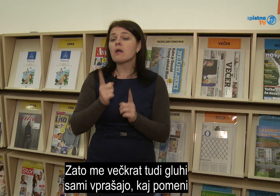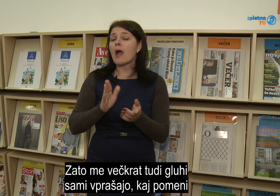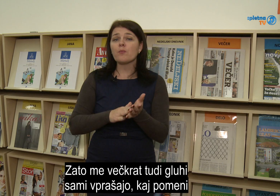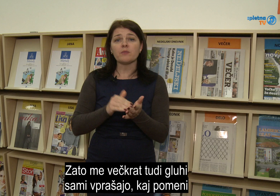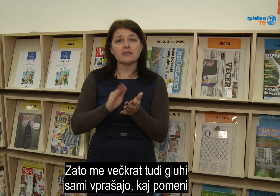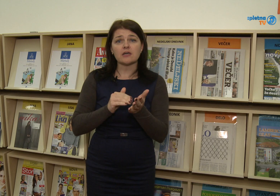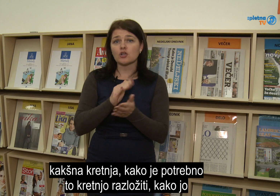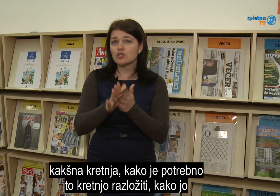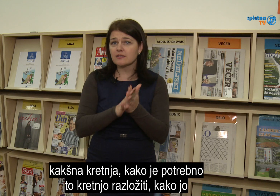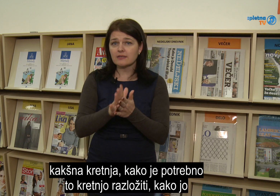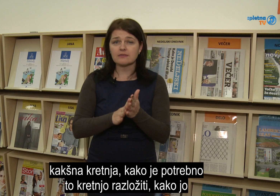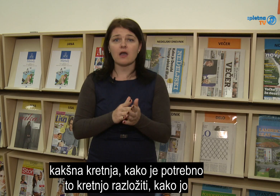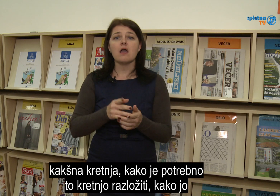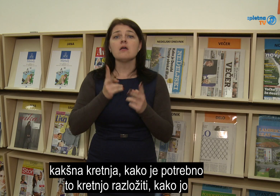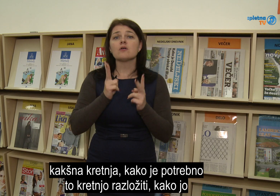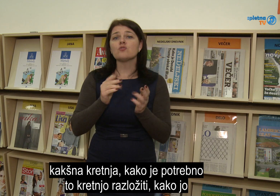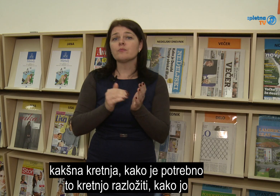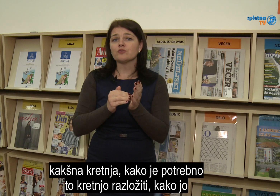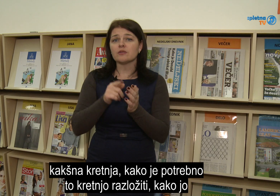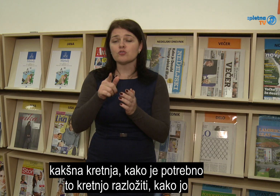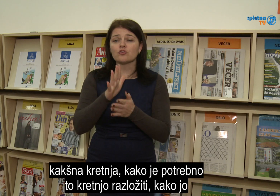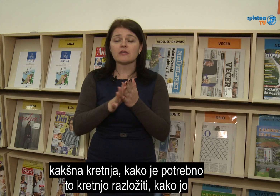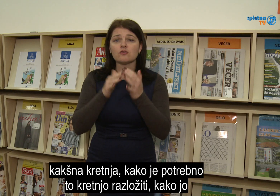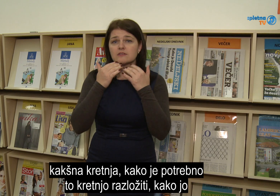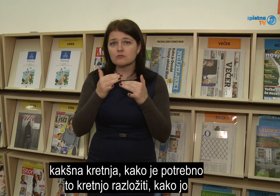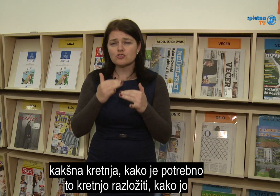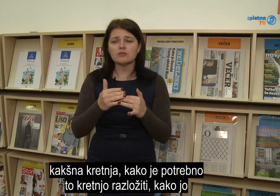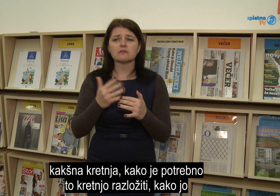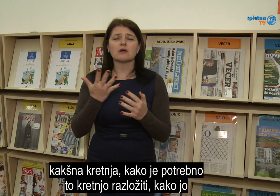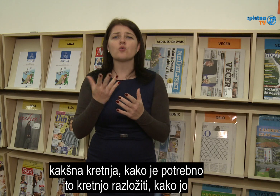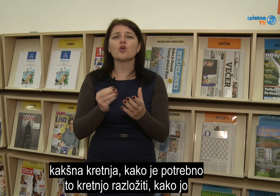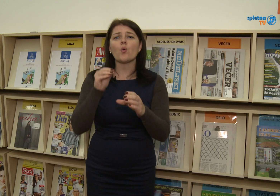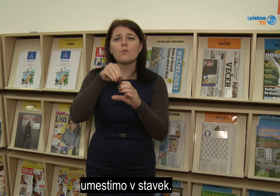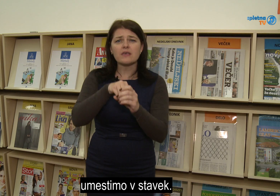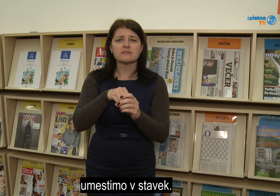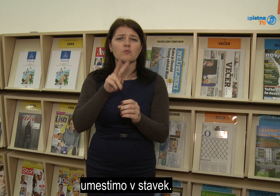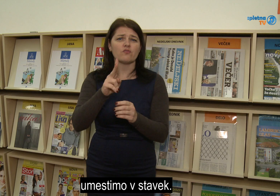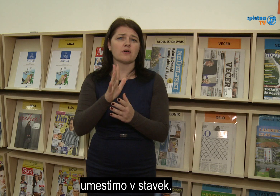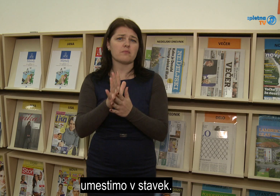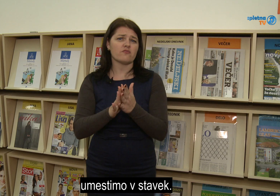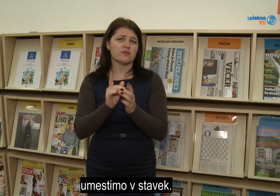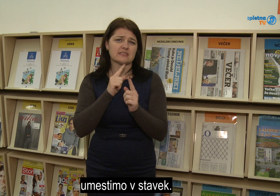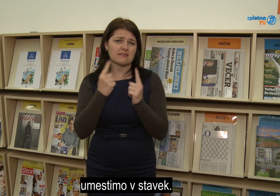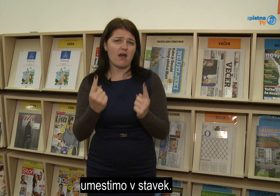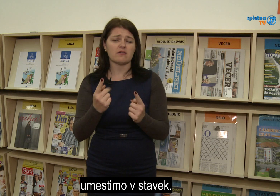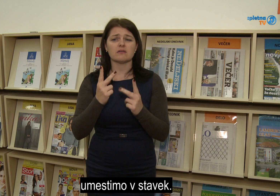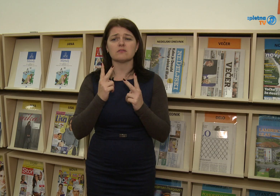kaj pomeni kakšna kretnja, kako je potrebno to kretnjo razložiti, kako jo umestimo v stavek,